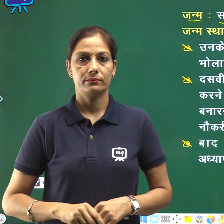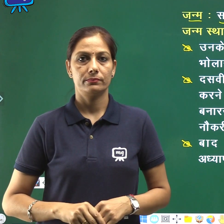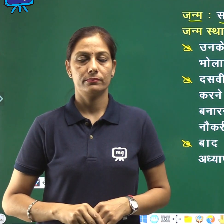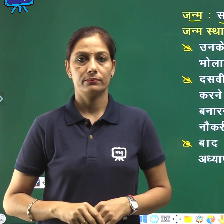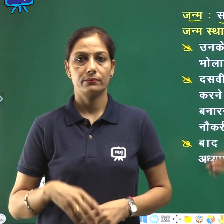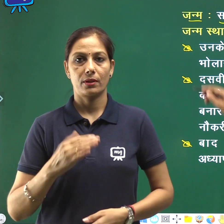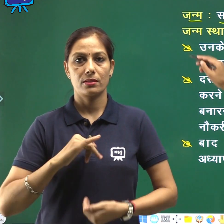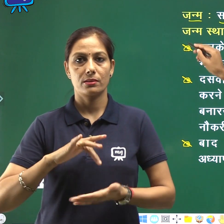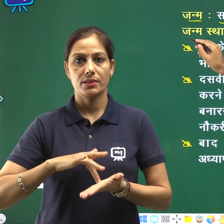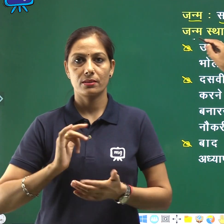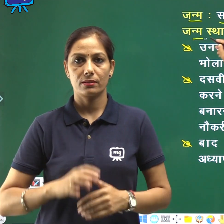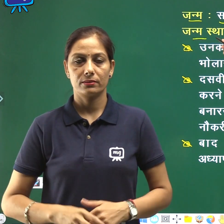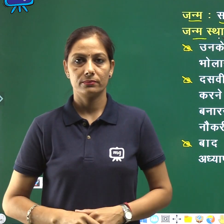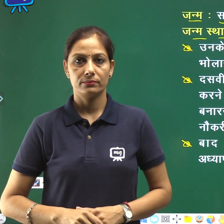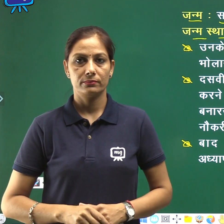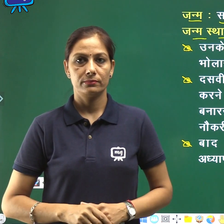इनका जन्म स्थान